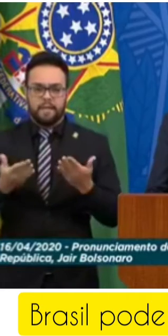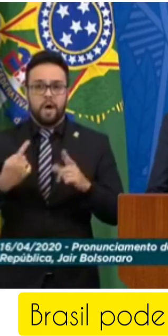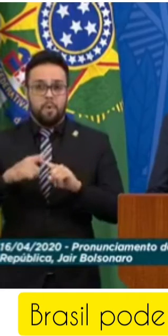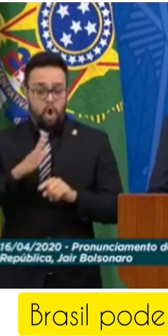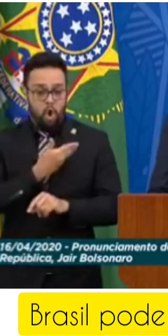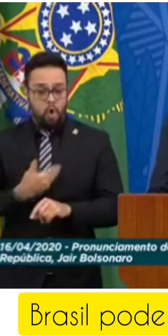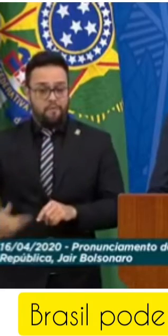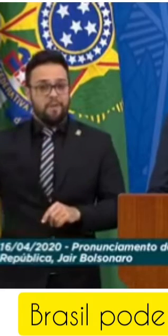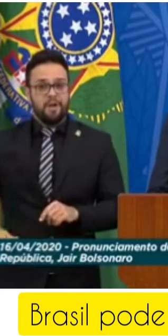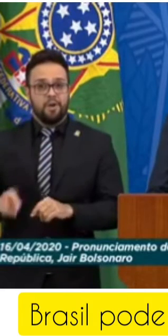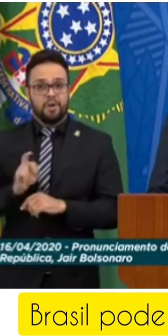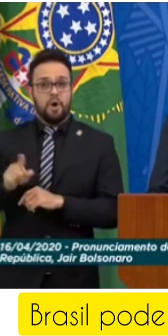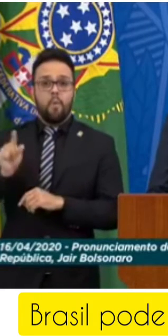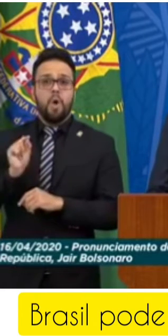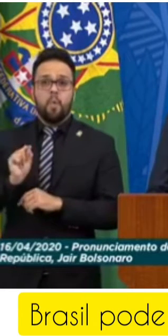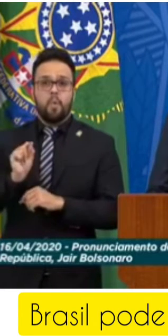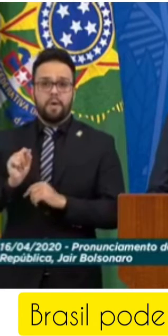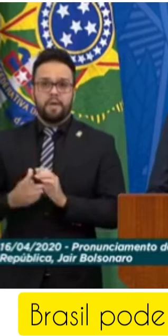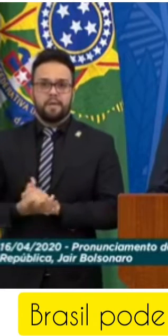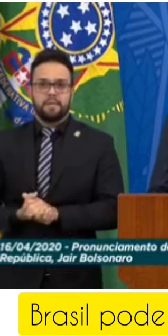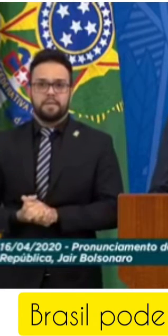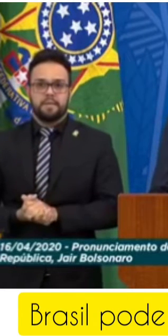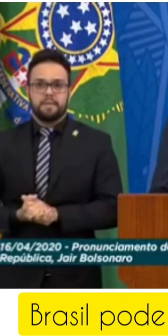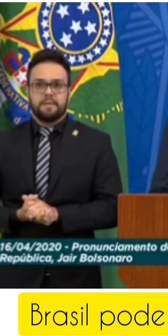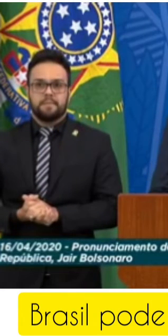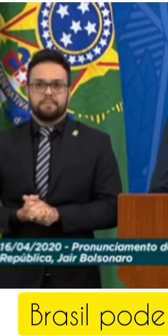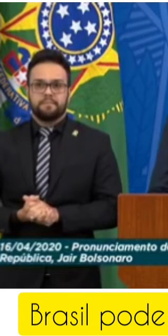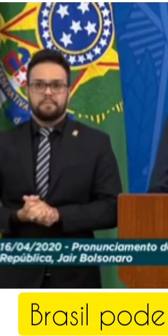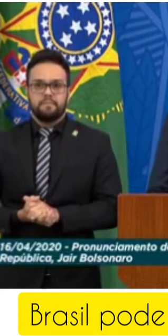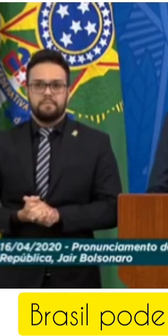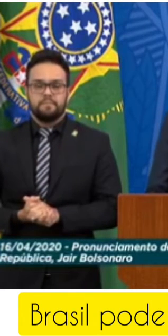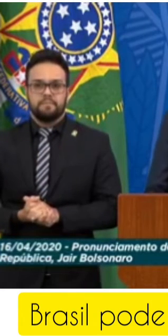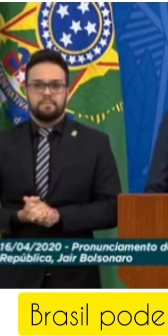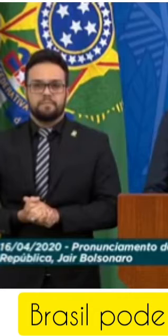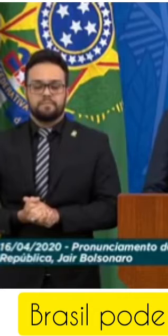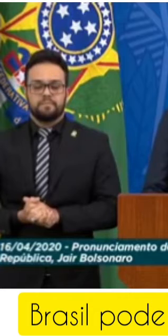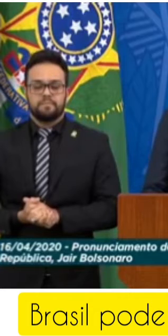uma fonte de socorro